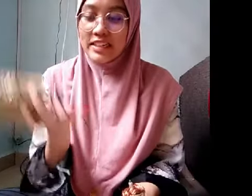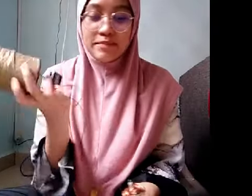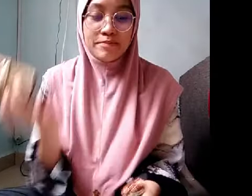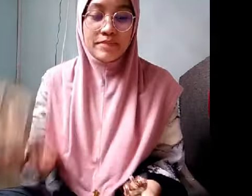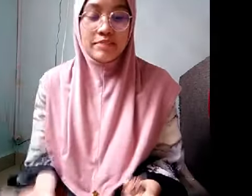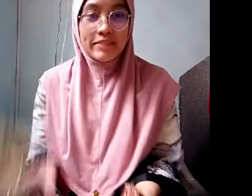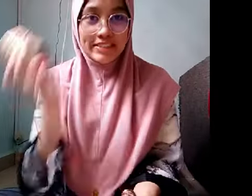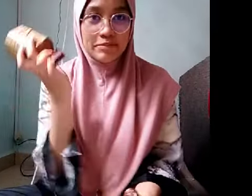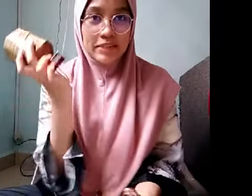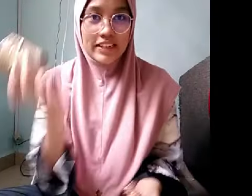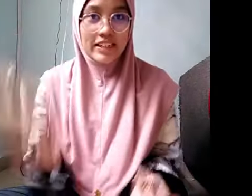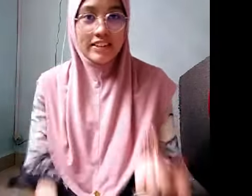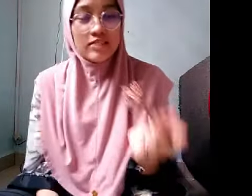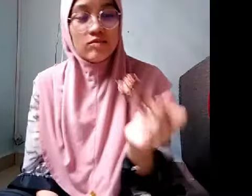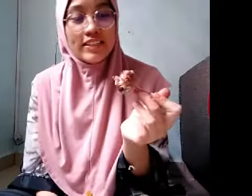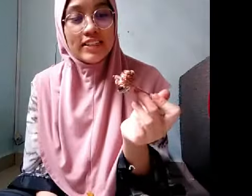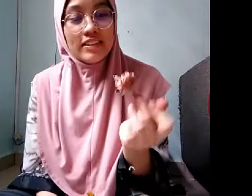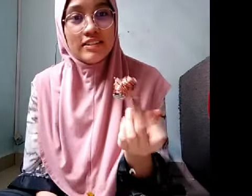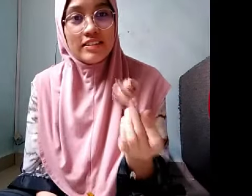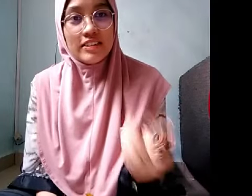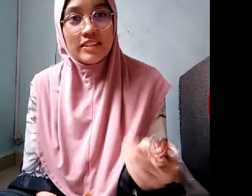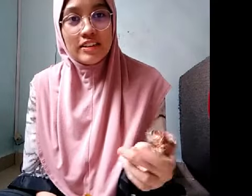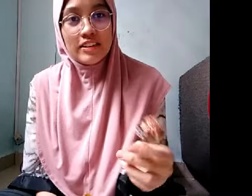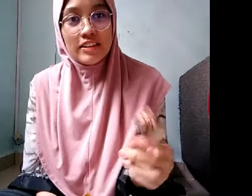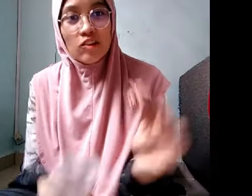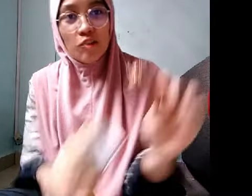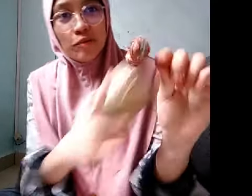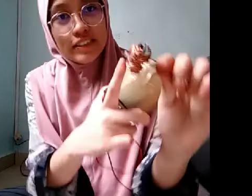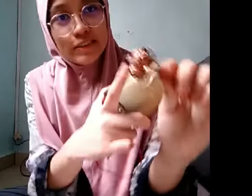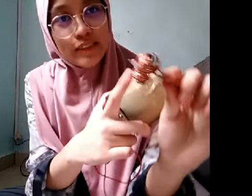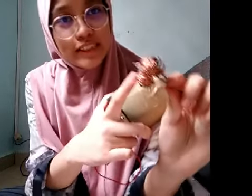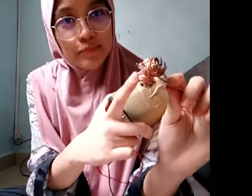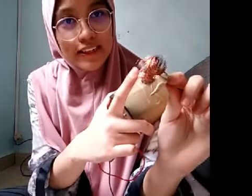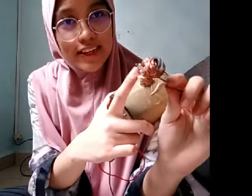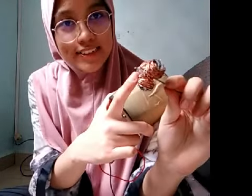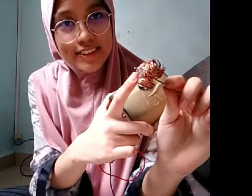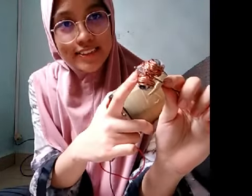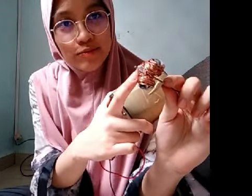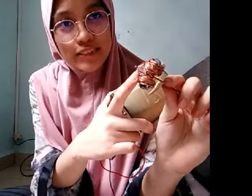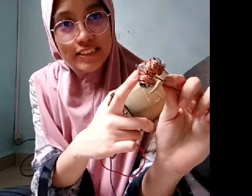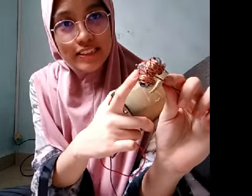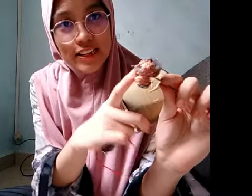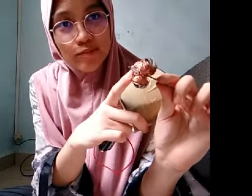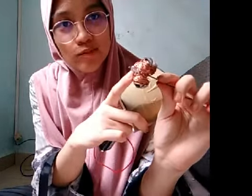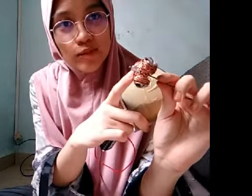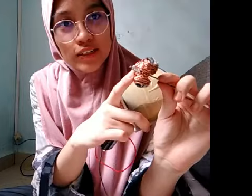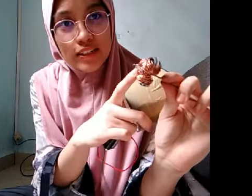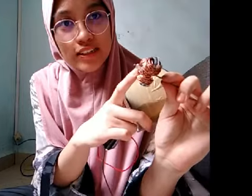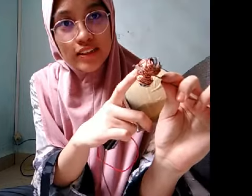gam, bateri terpakai, wayar, copper wire ni pun yang terpakai. Kita cabut dari dalam